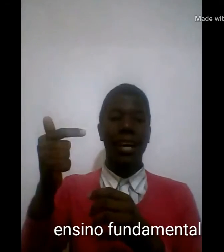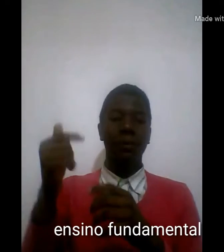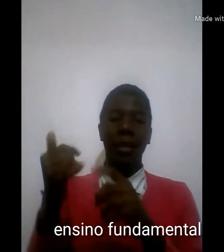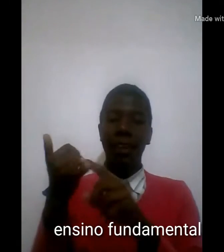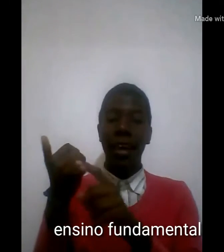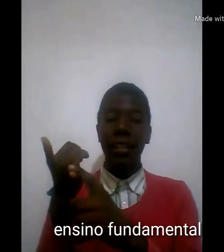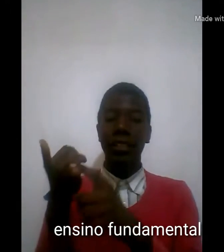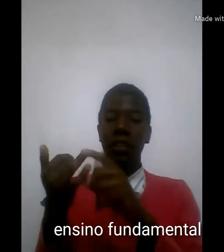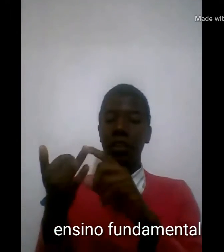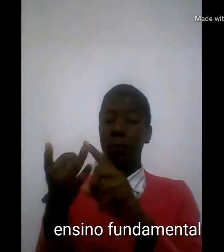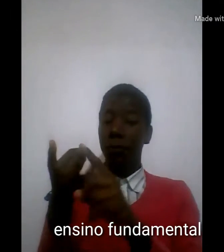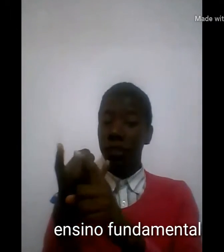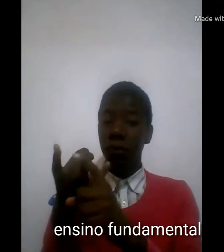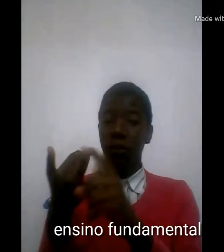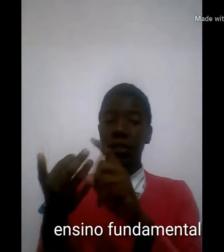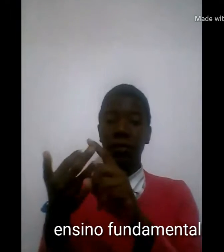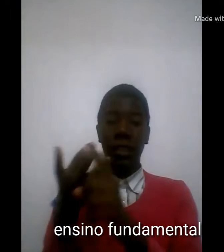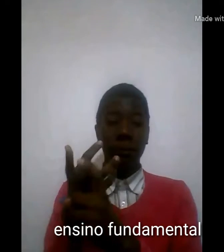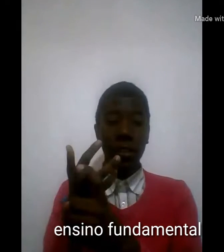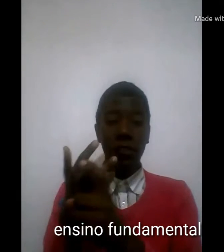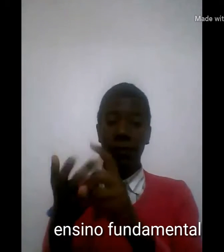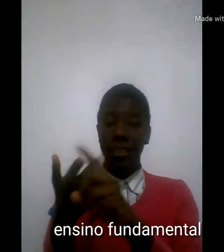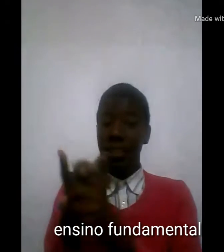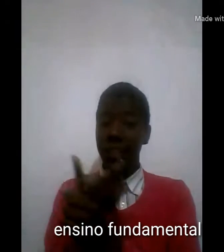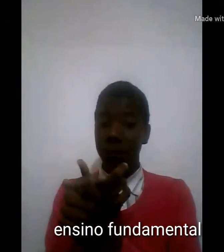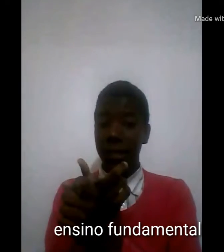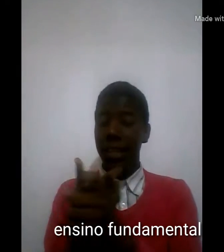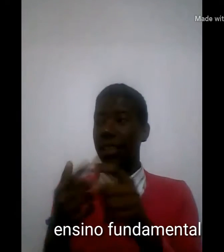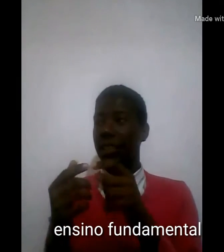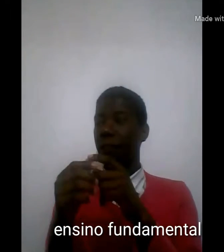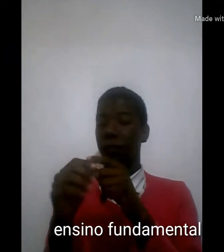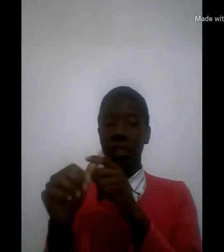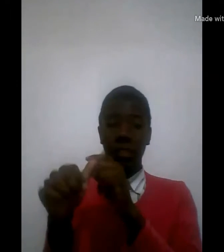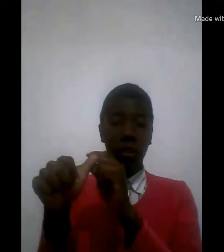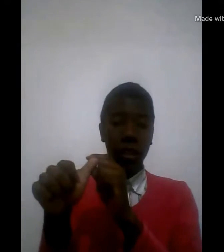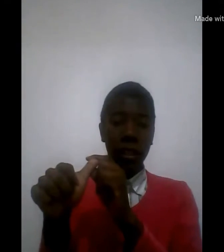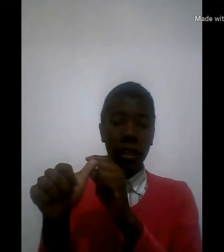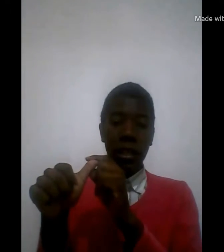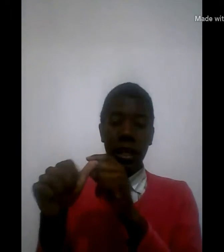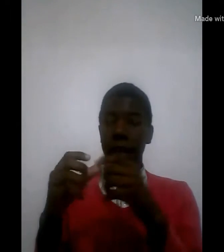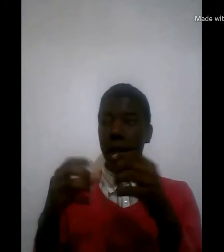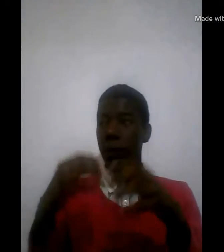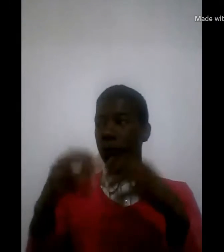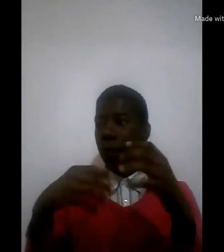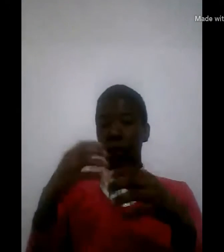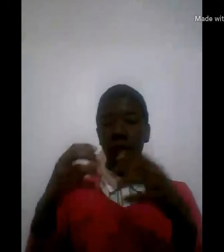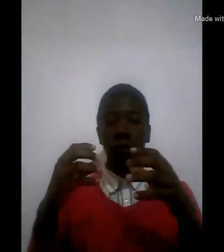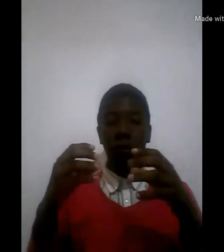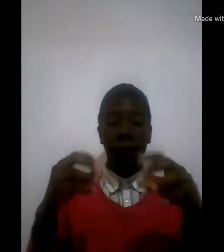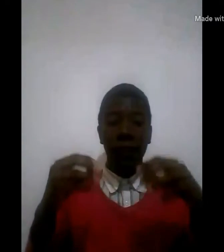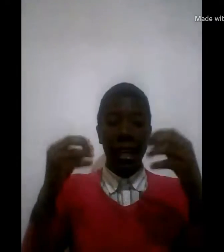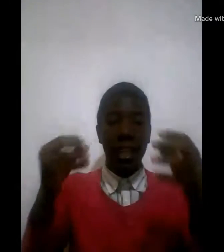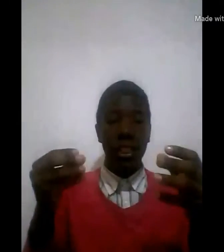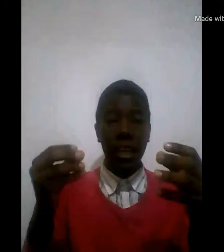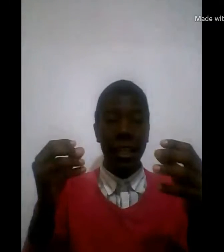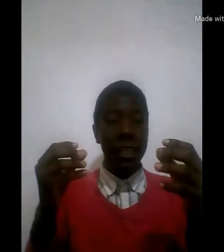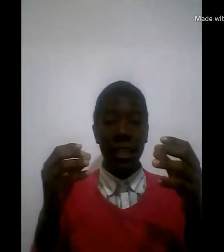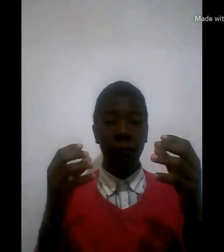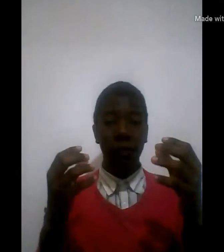as matérias, os professores, os amigos, você adquire experiência, você se torna um aluno diferente. É ali que